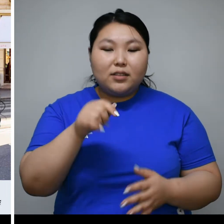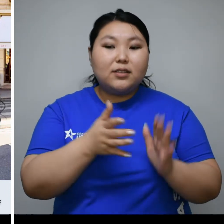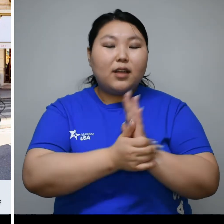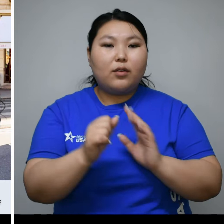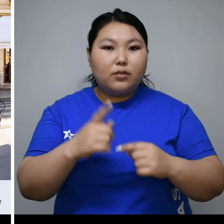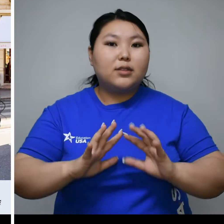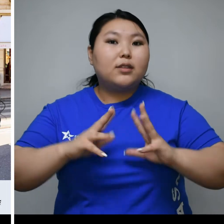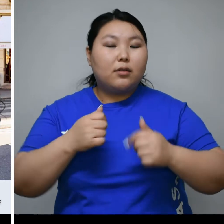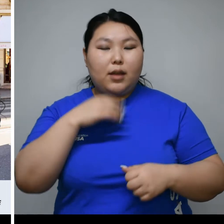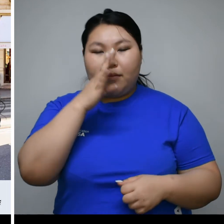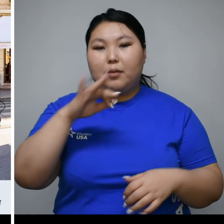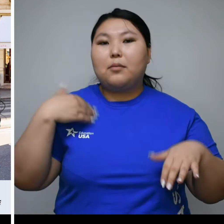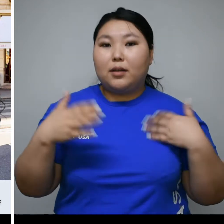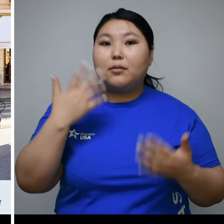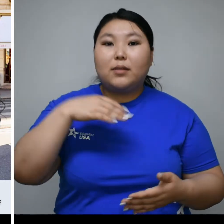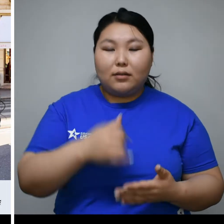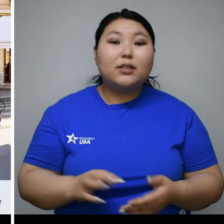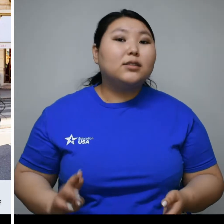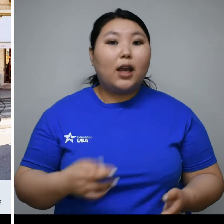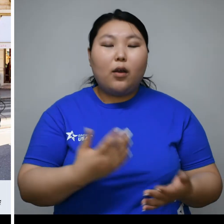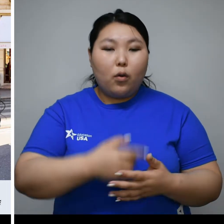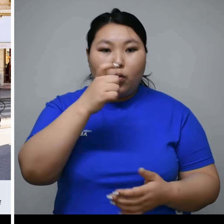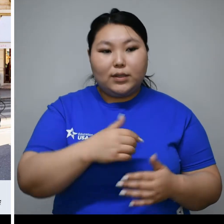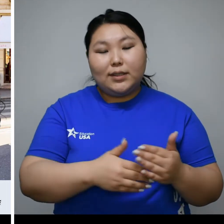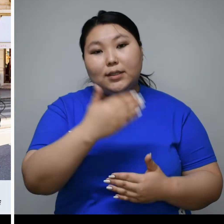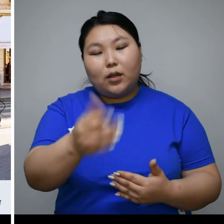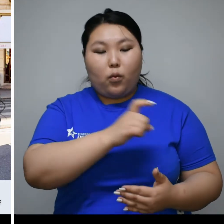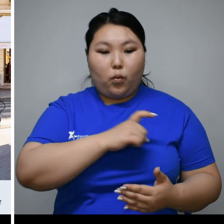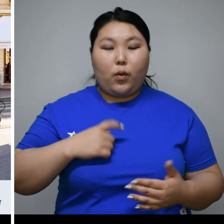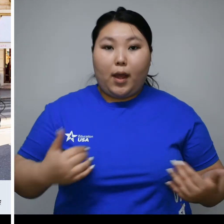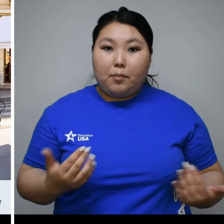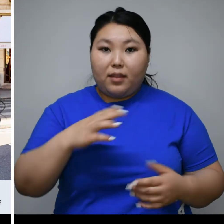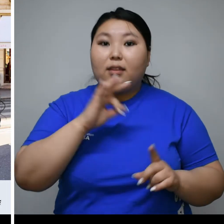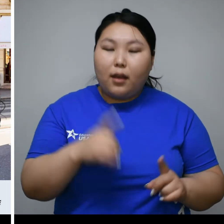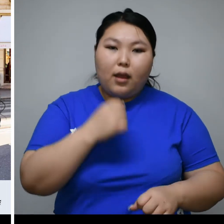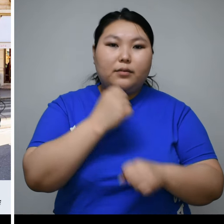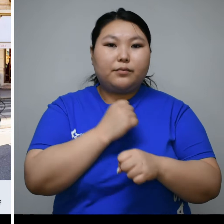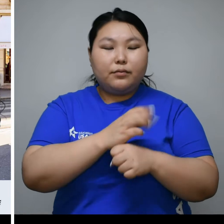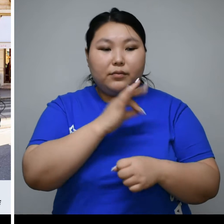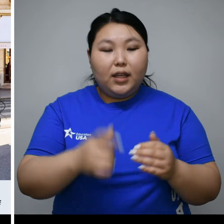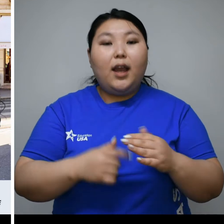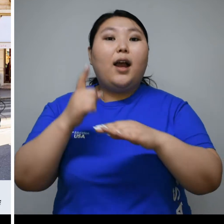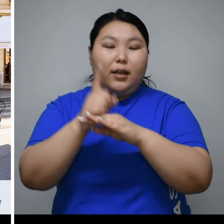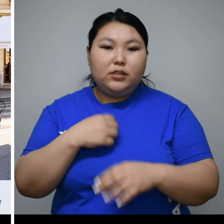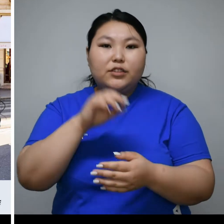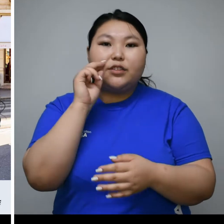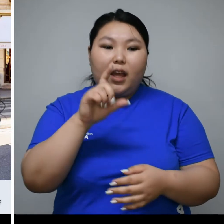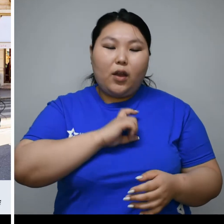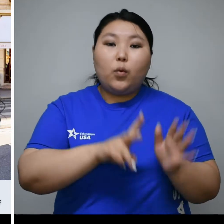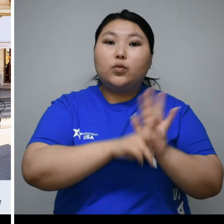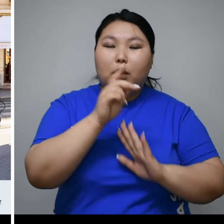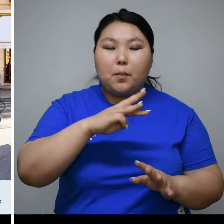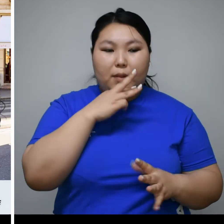тэр чадвараа сайжруулсанд айгүй их баяртай байдаг. Яагаад гэвэл хүн цаашид хувийн амьдрал дээр ч гэсэн ажил дээр гараад чанартай их